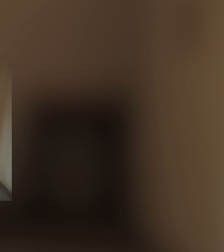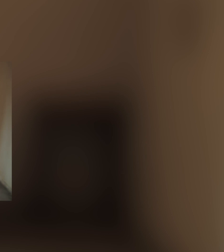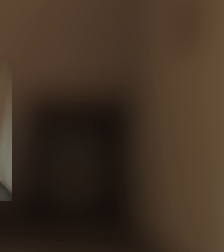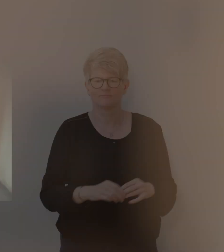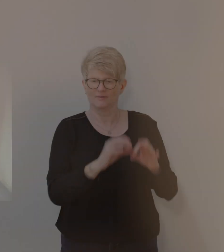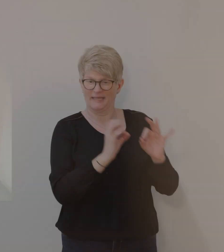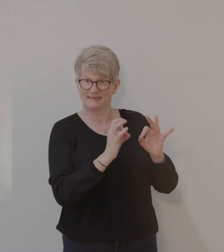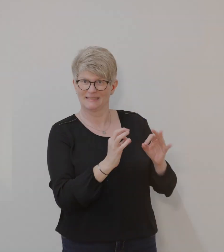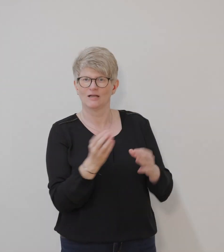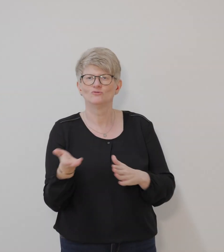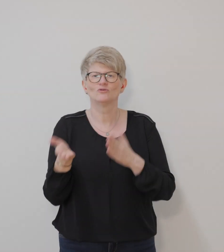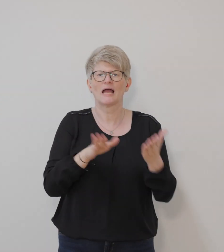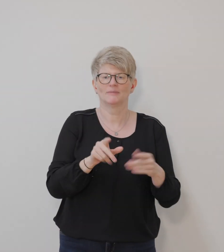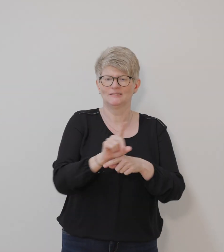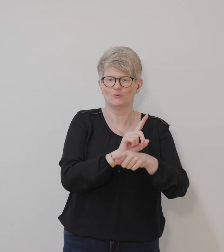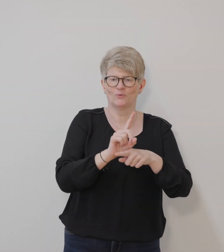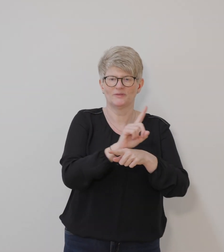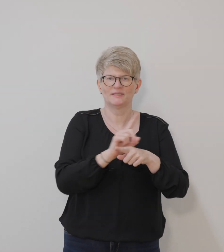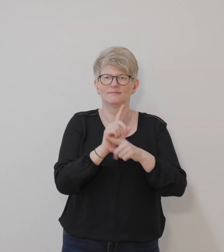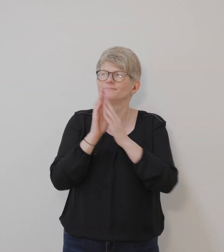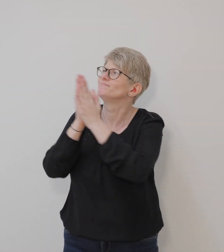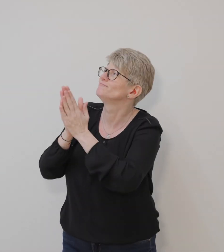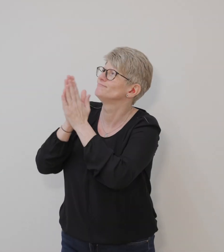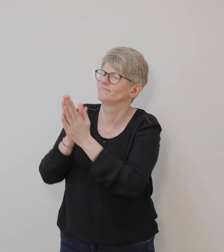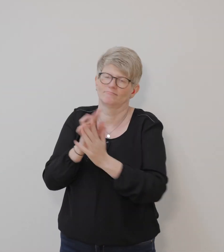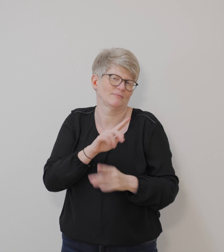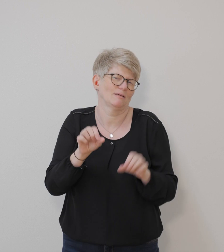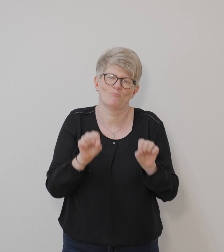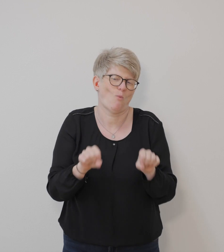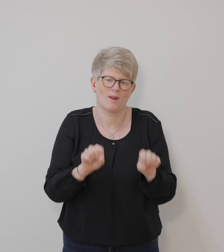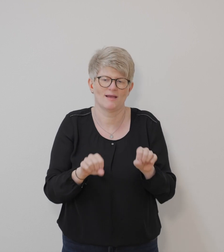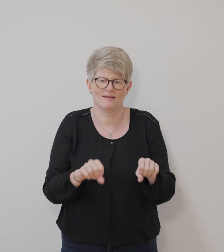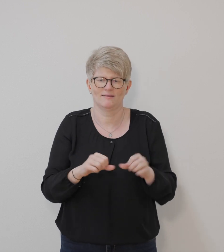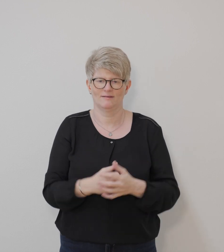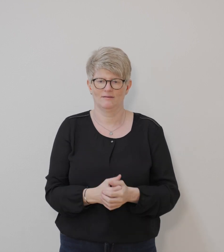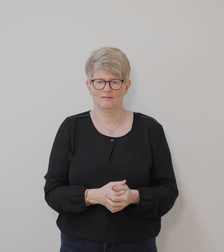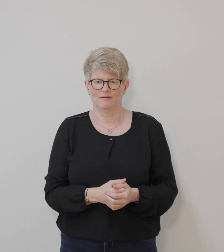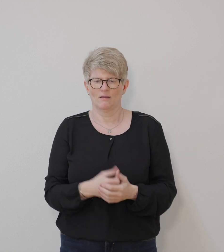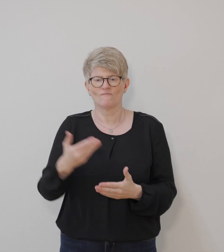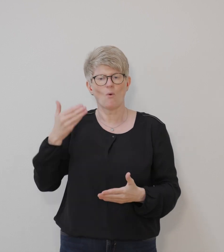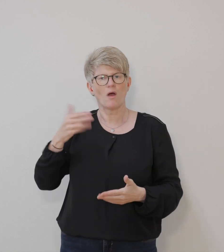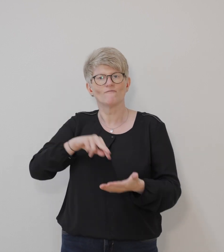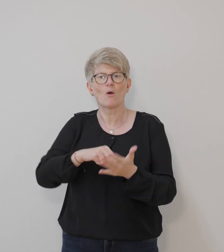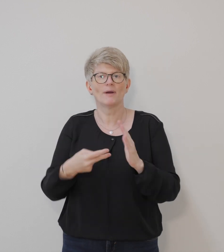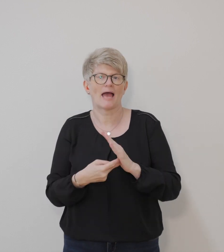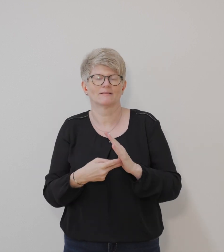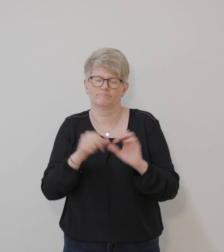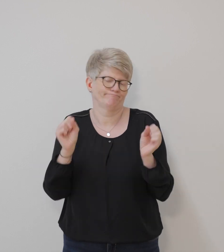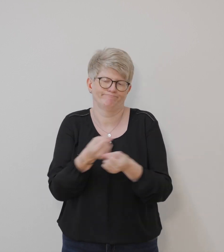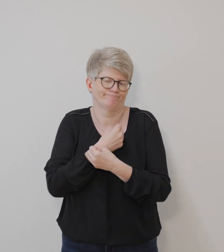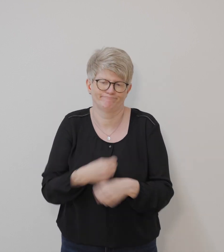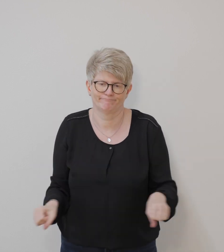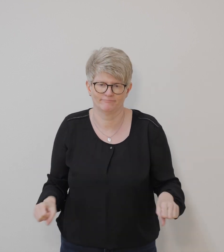Um eine gute Sterbestunde zu bitten, klingt nicht zeitgemäß. Und doch wäre es gerade in der